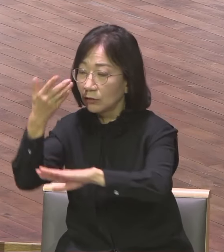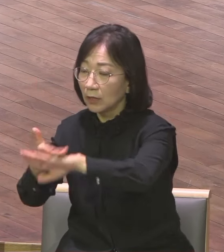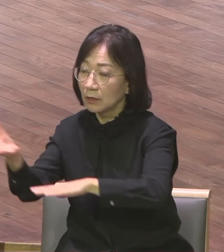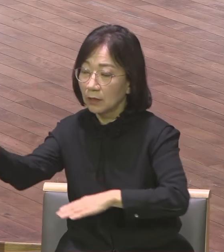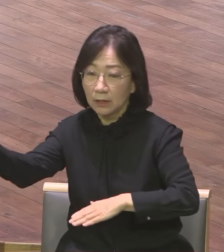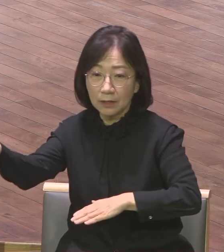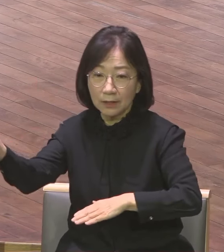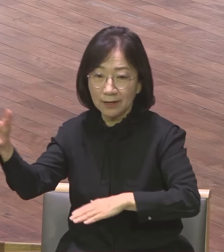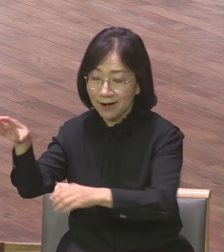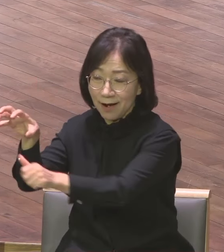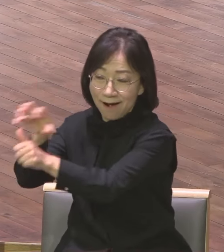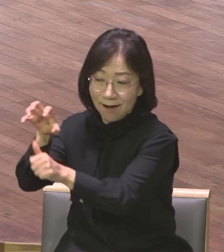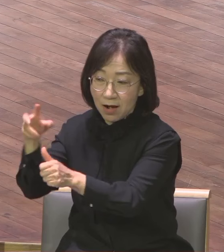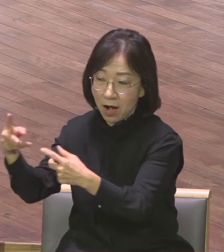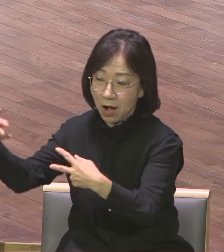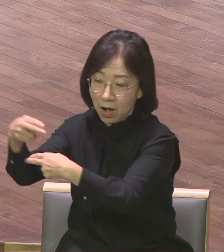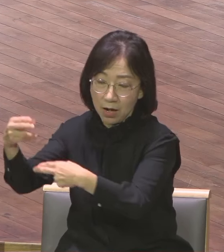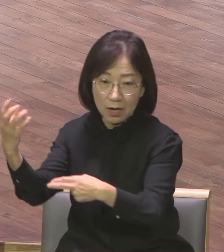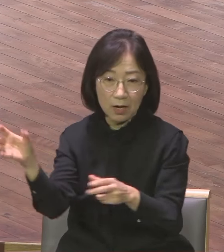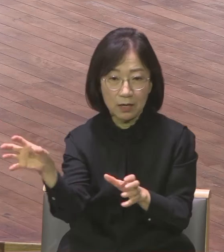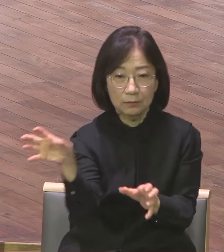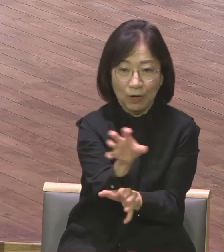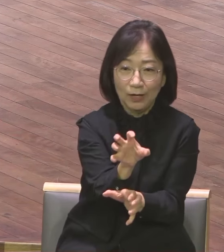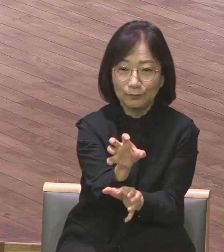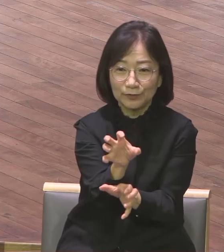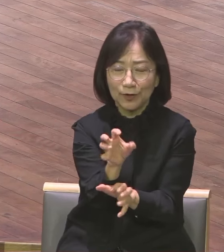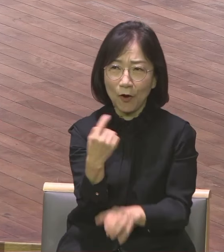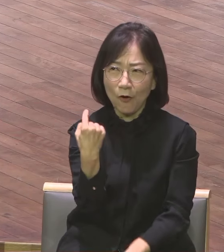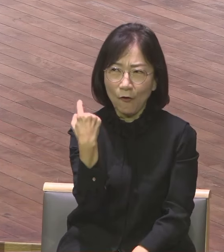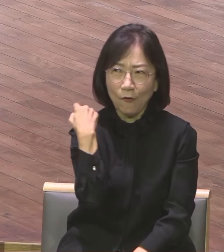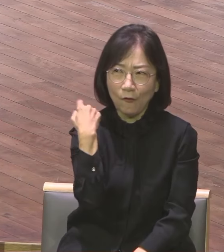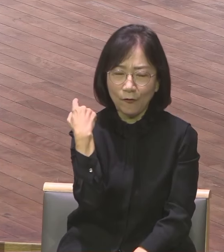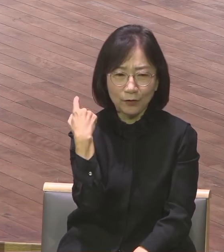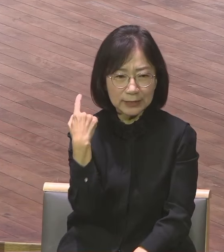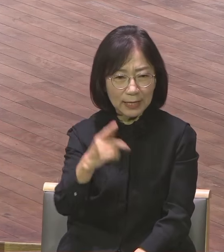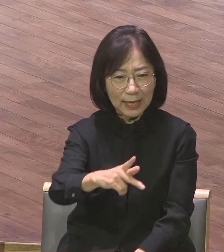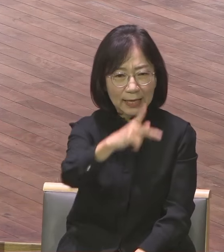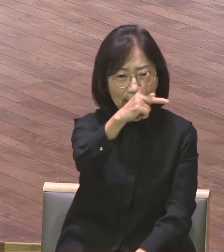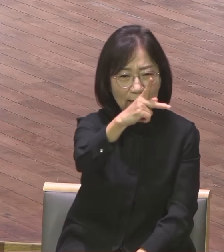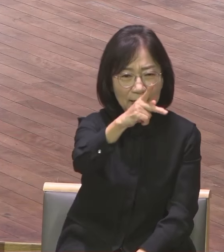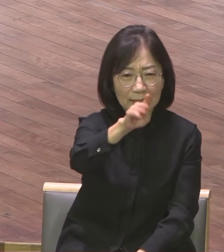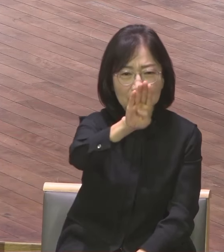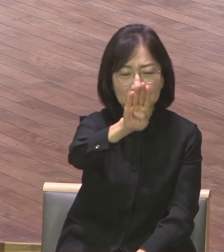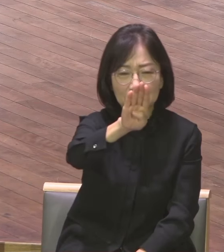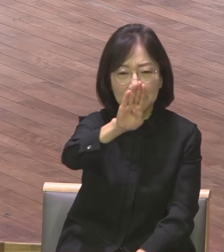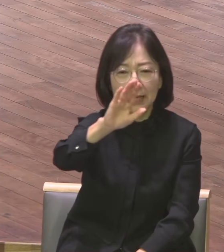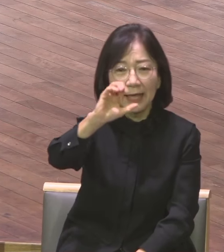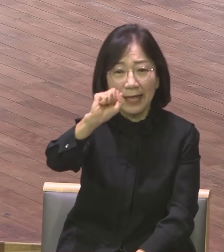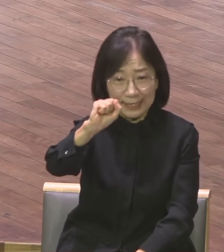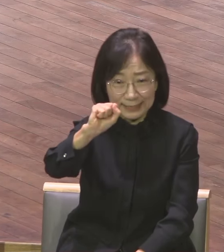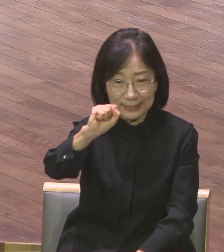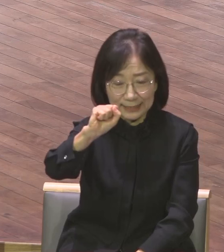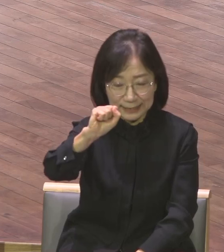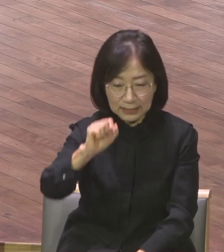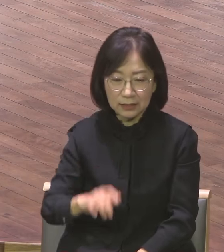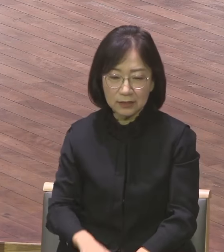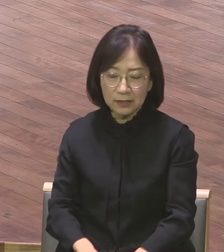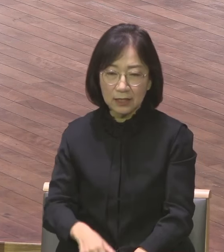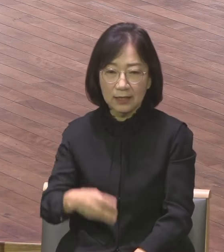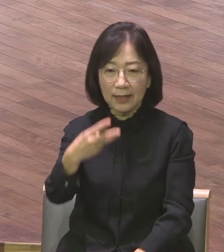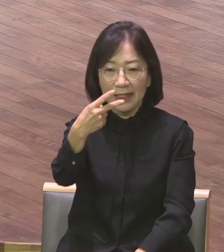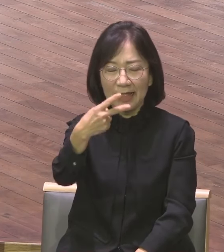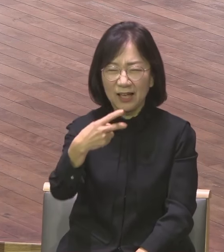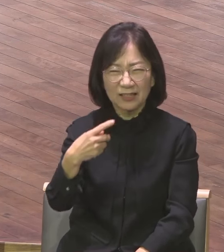수가 있어요. 어제 그 KBS의 그 딥페이크 전문 교수들이 나왔고 10시